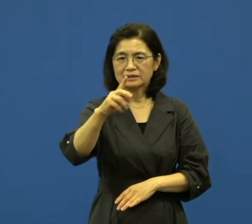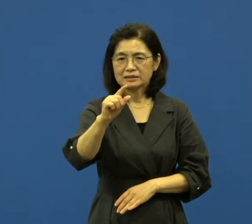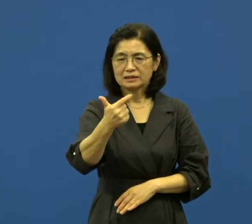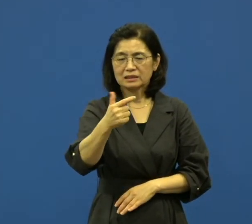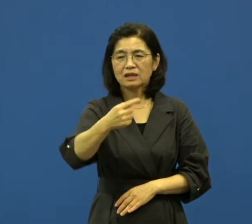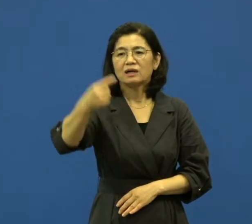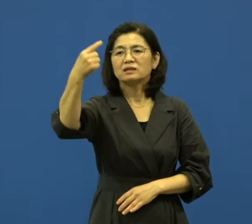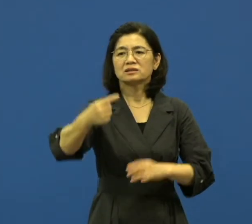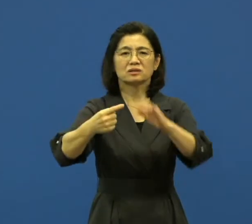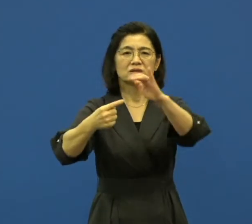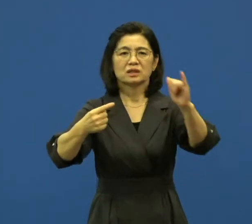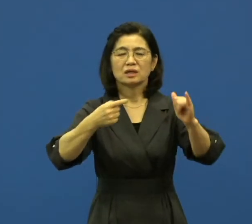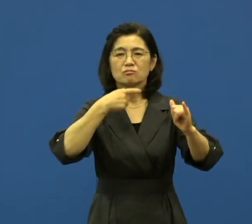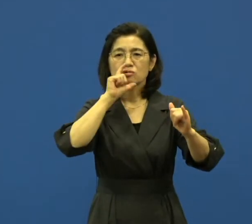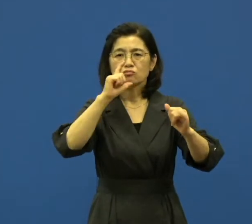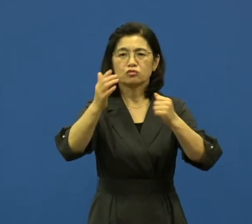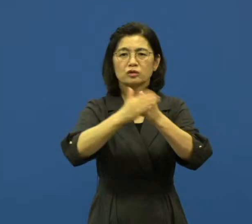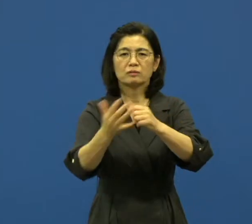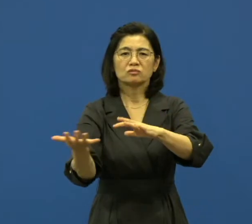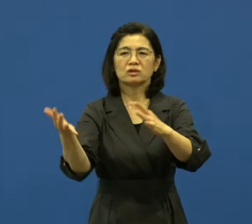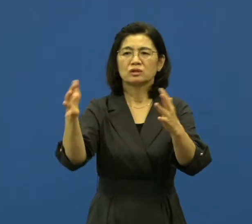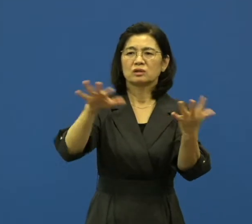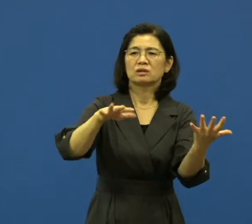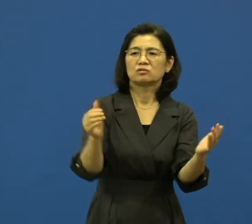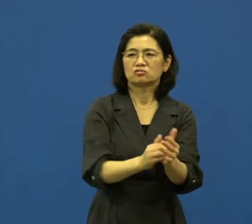그냥 이 재앙이죠, 재앙.